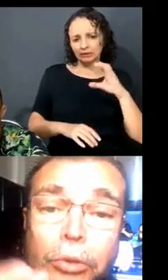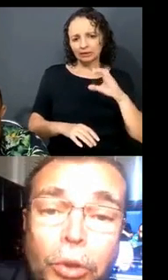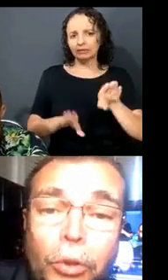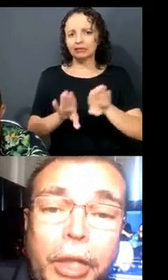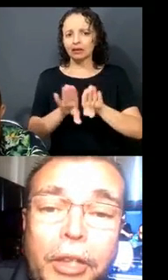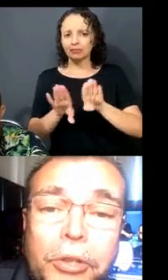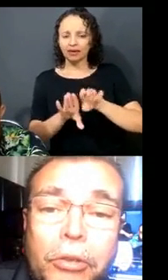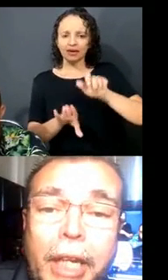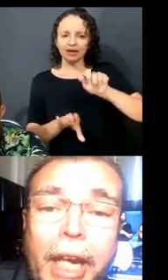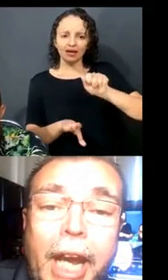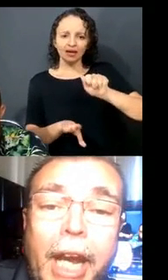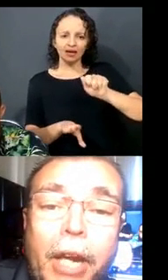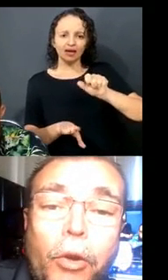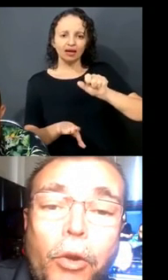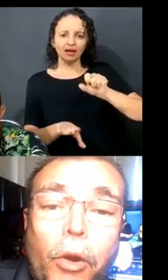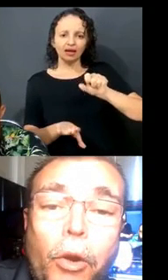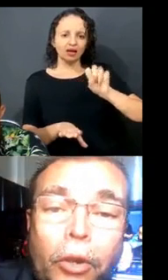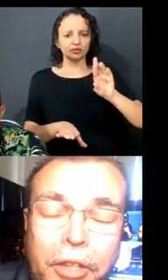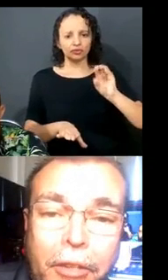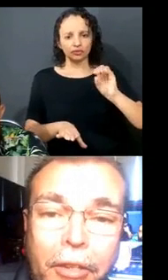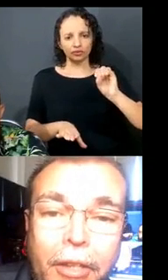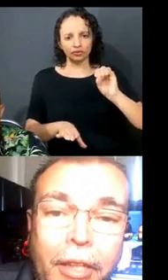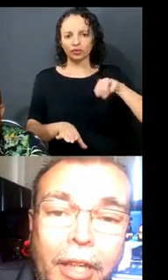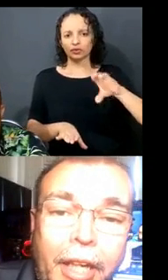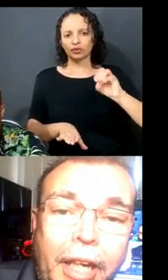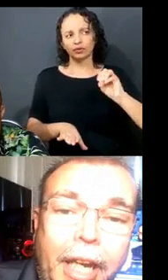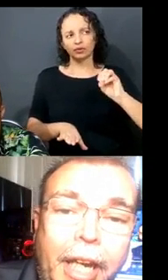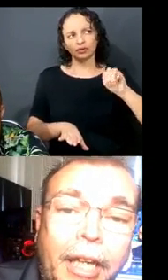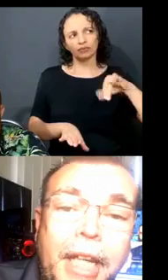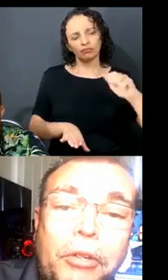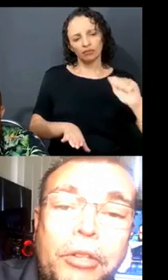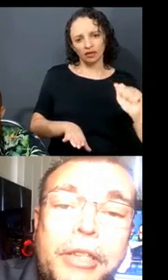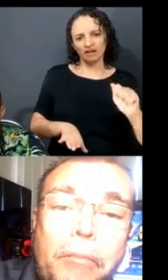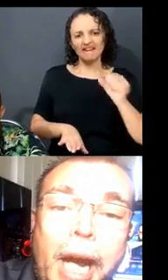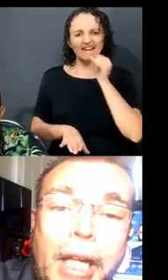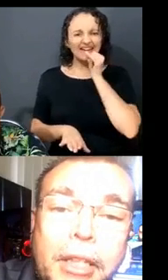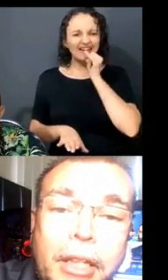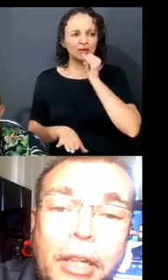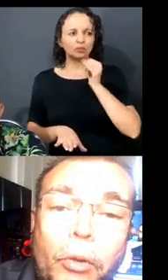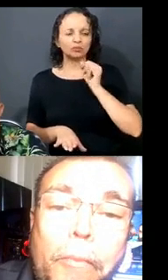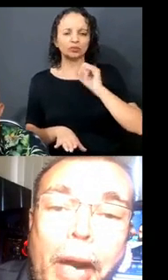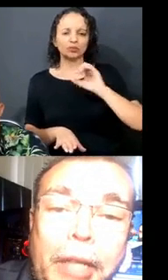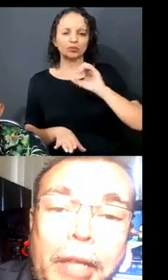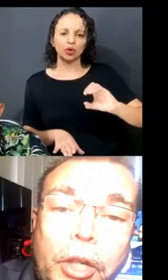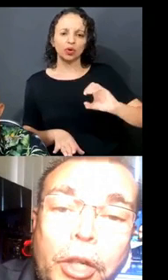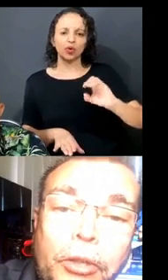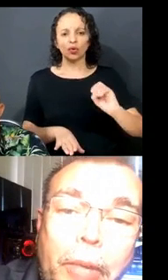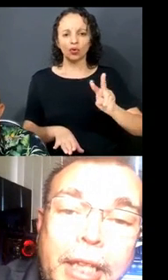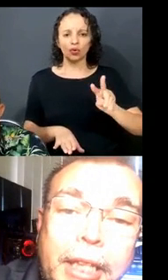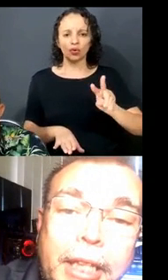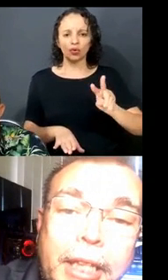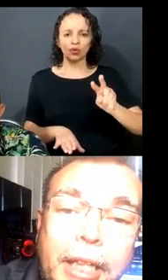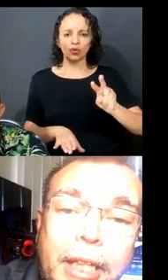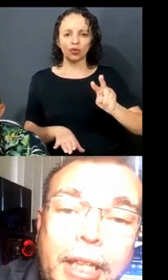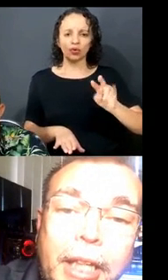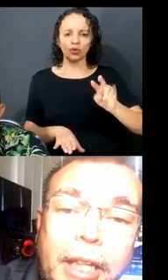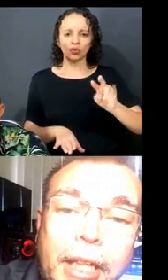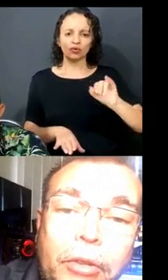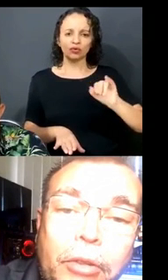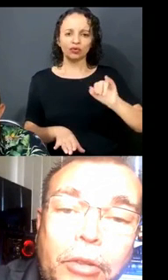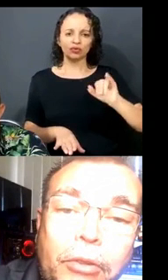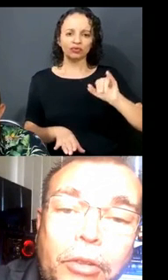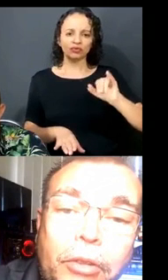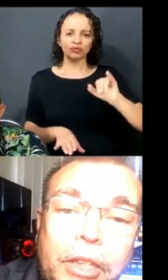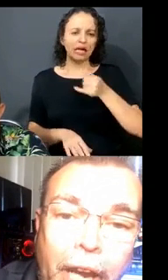Então, juntando tudo isso, quem é a culpa do Covid? Tem que usar máscara. O pastor que